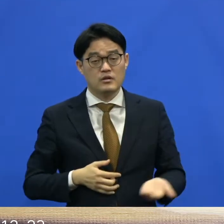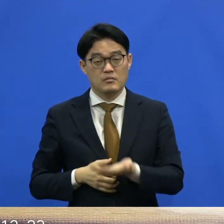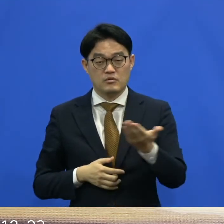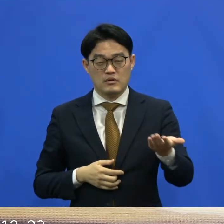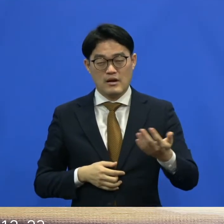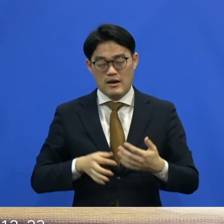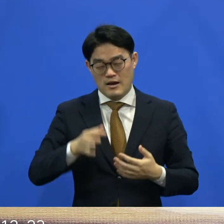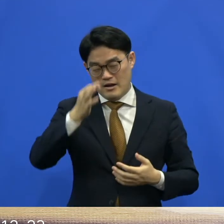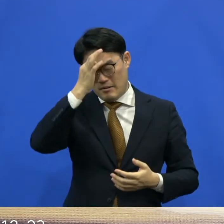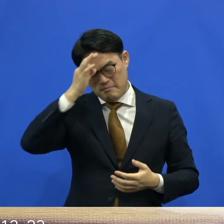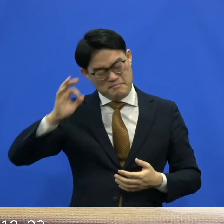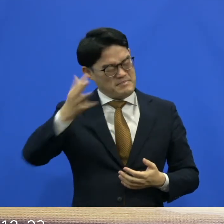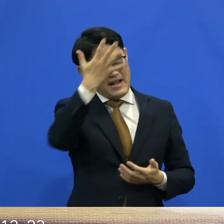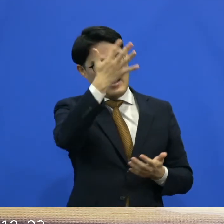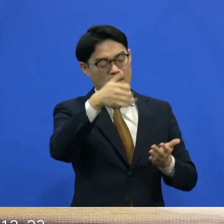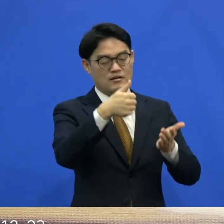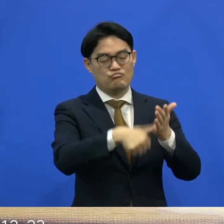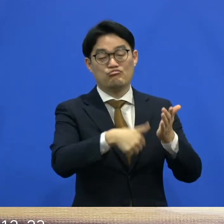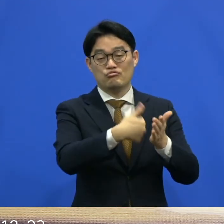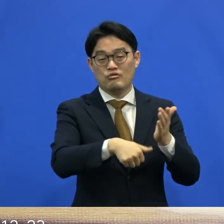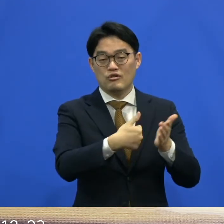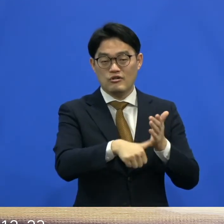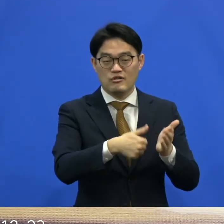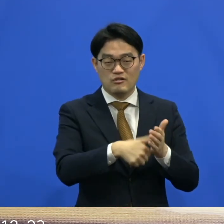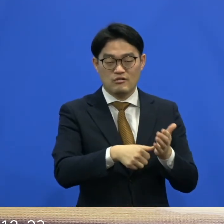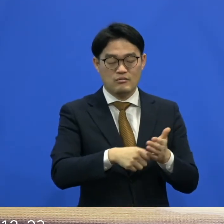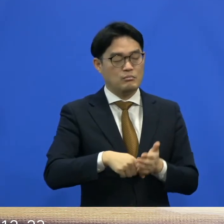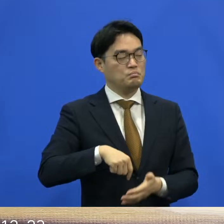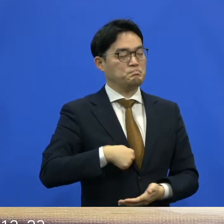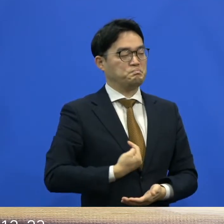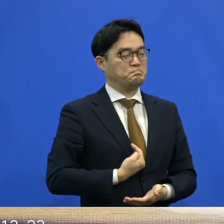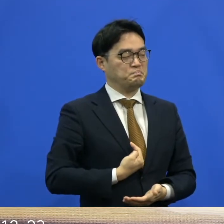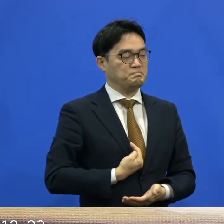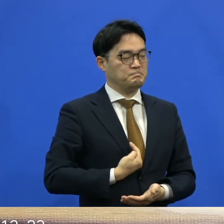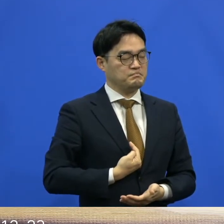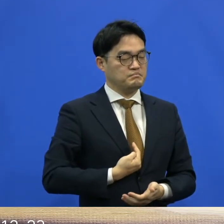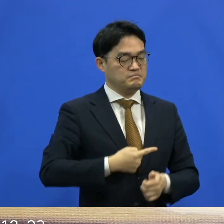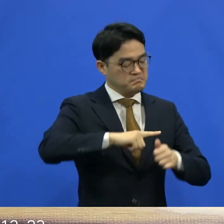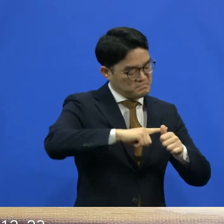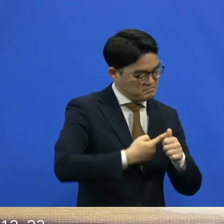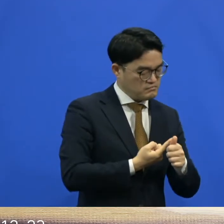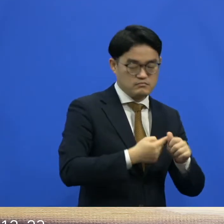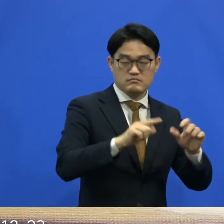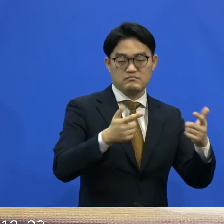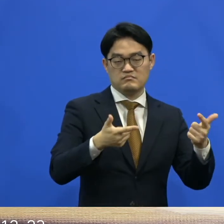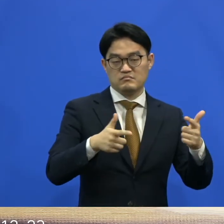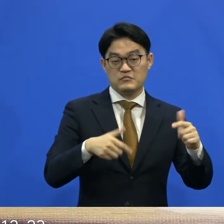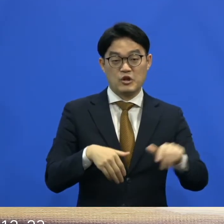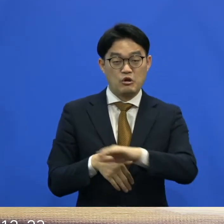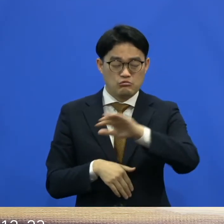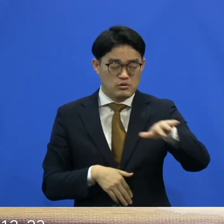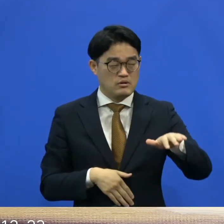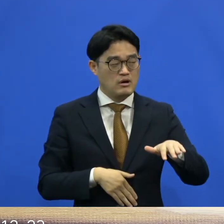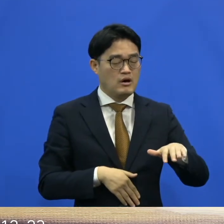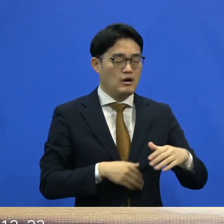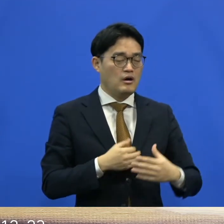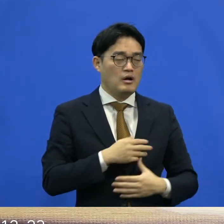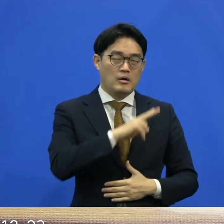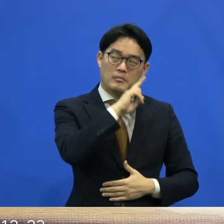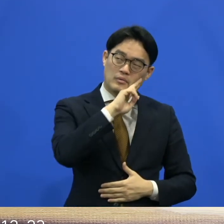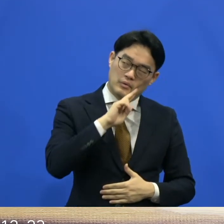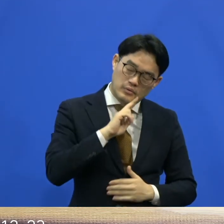우리는 쉽게 가는 길을 찾고 싶어 합니다. 우리는 쉽게 가는 길, 이왕이면 좀 편하게 살고 싶어 해요.